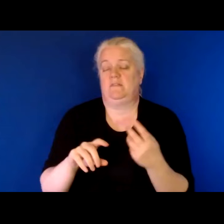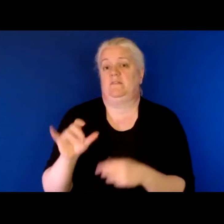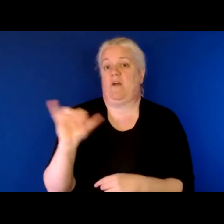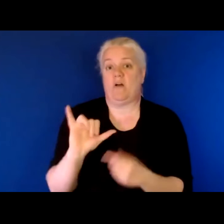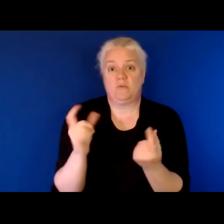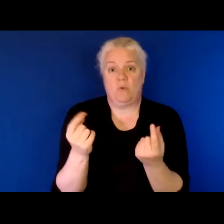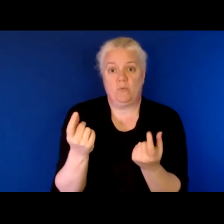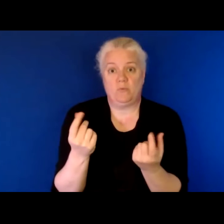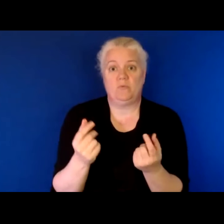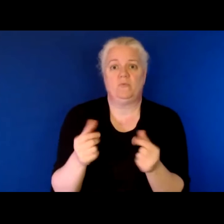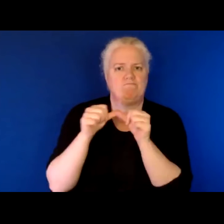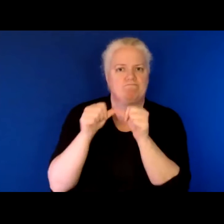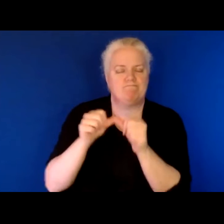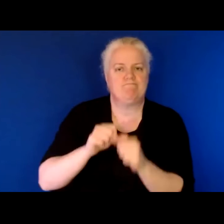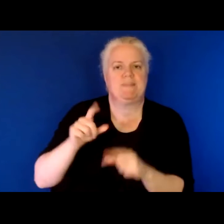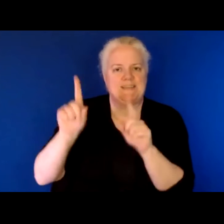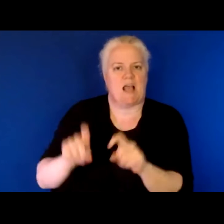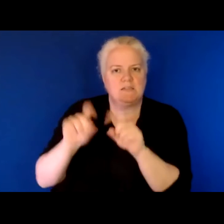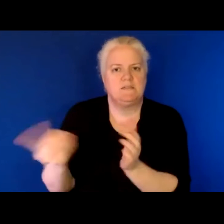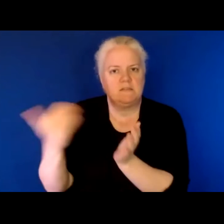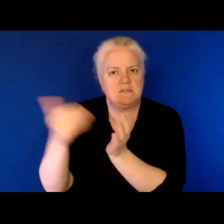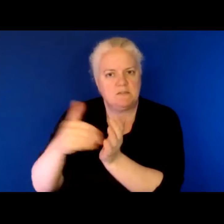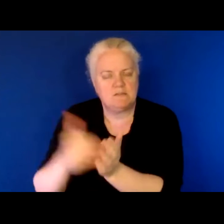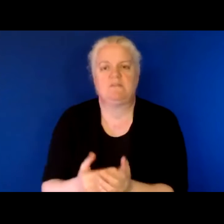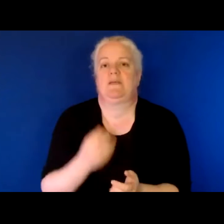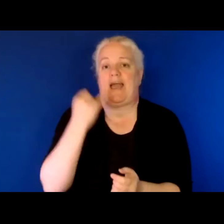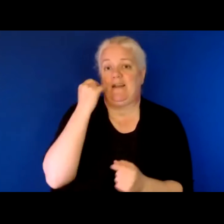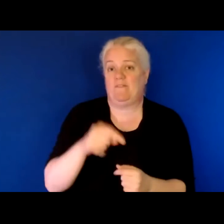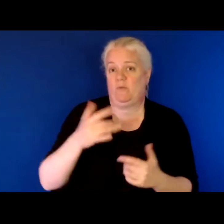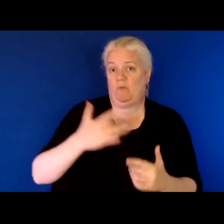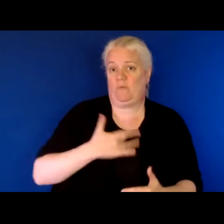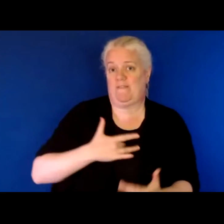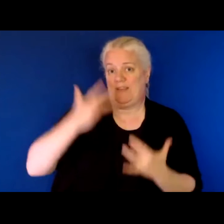N95 的好的口罩应该戴上，然后还要